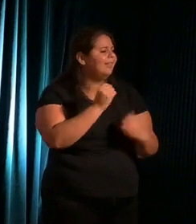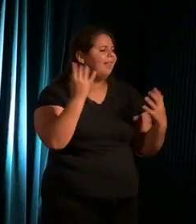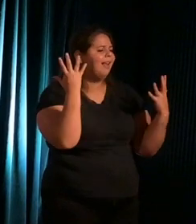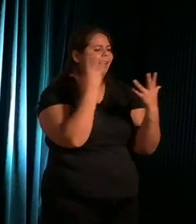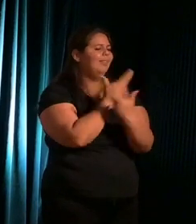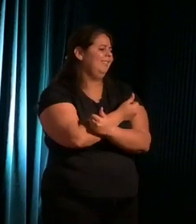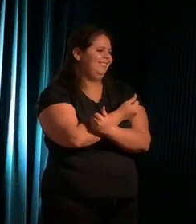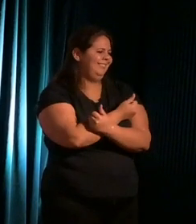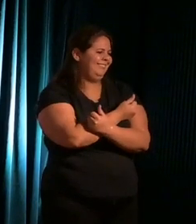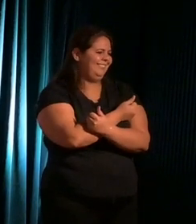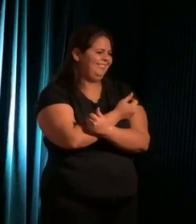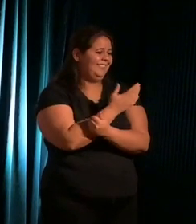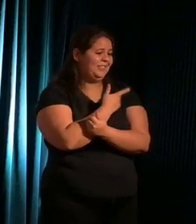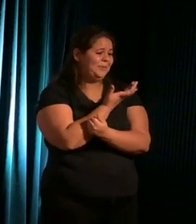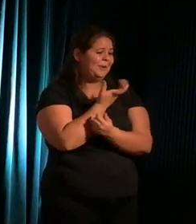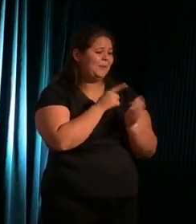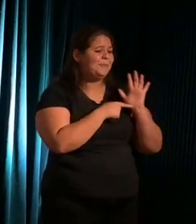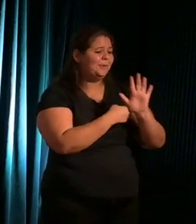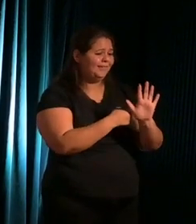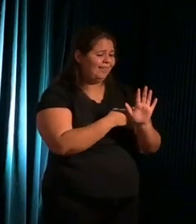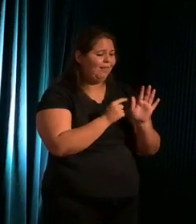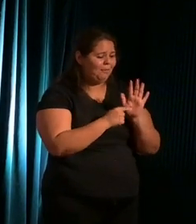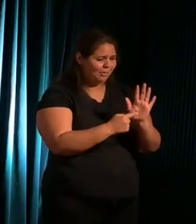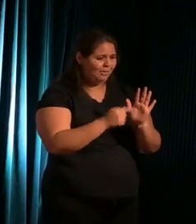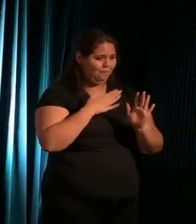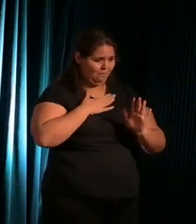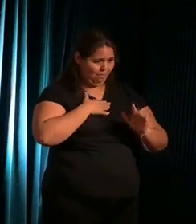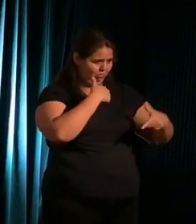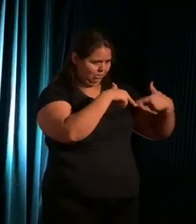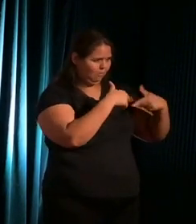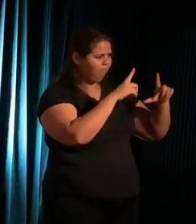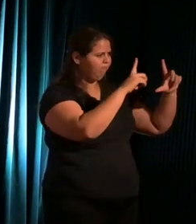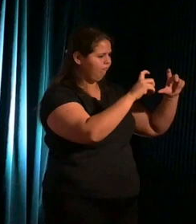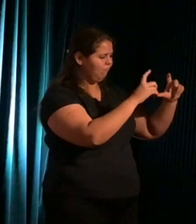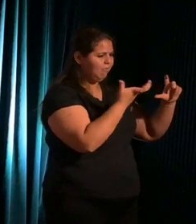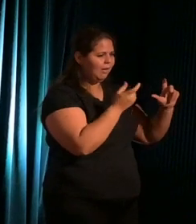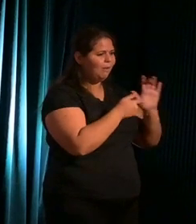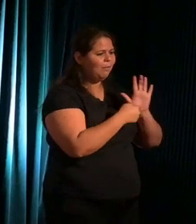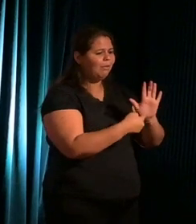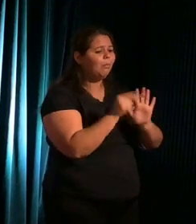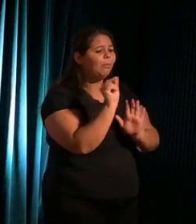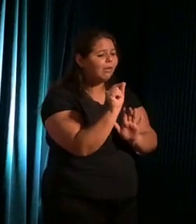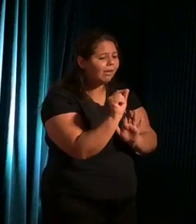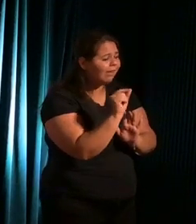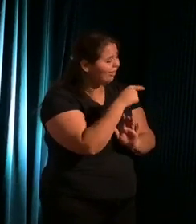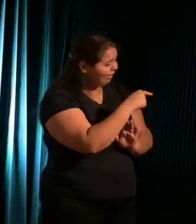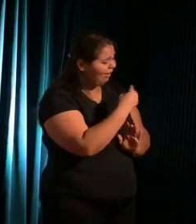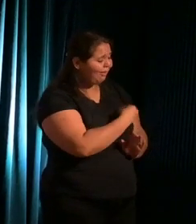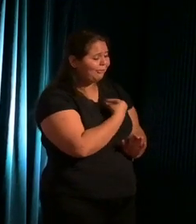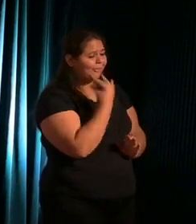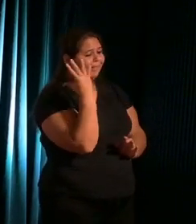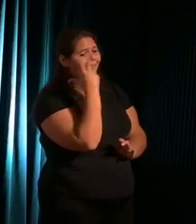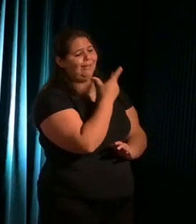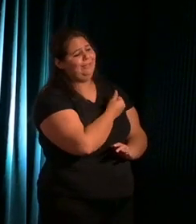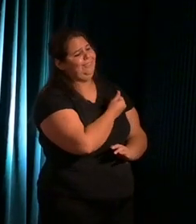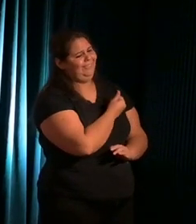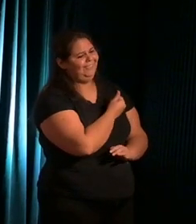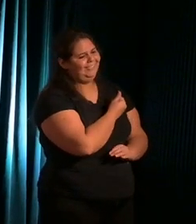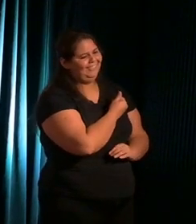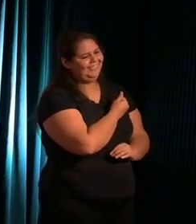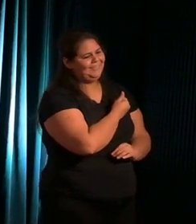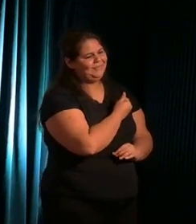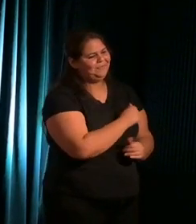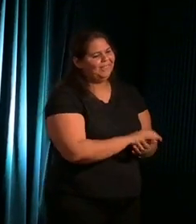eu vou mostrar o meu trabalho, tem que ser nesse viés. E aqui estou, né?